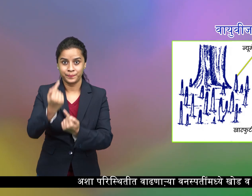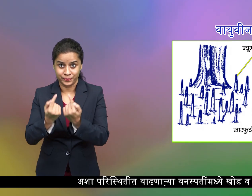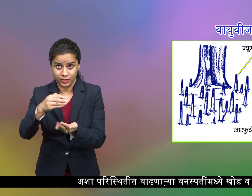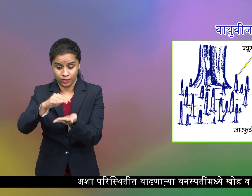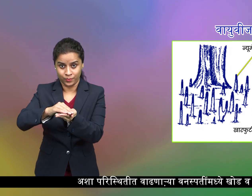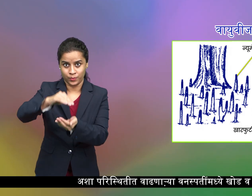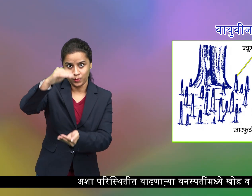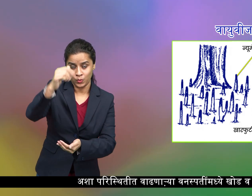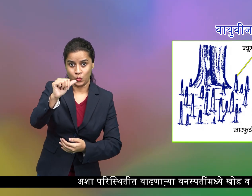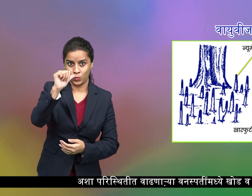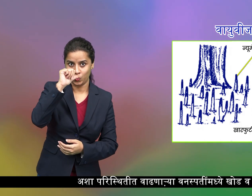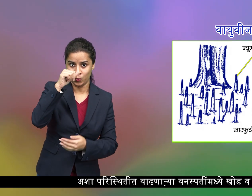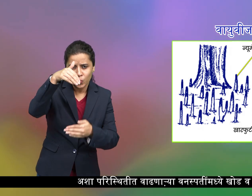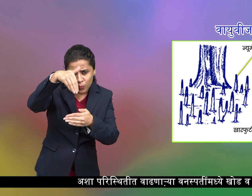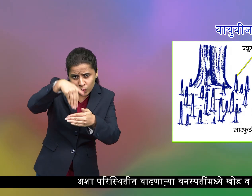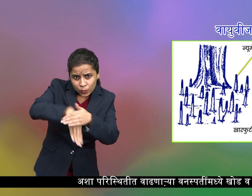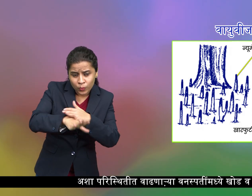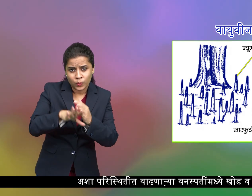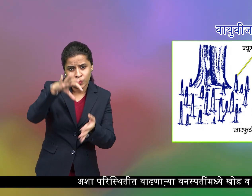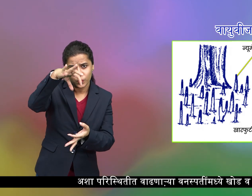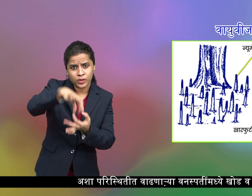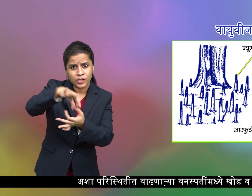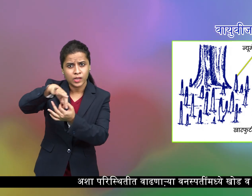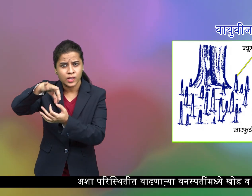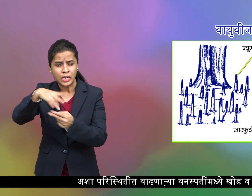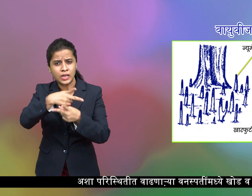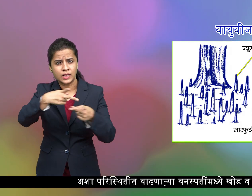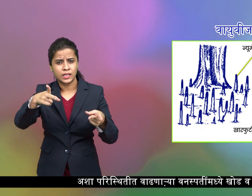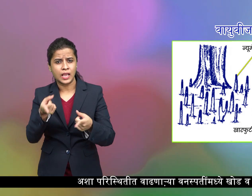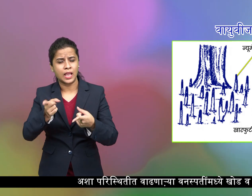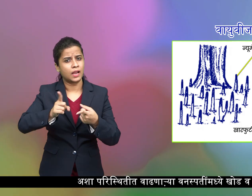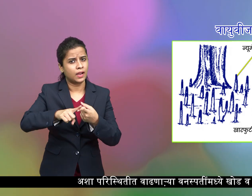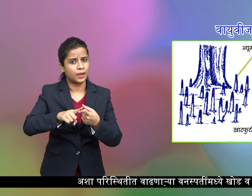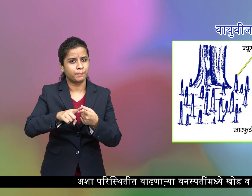अशा परिस्थितीत वाढणाऱ्या वनस्पतीमध्ये खोड व मुळे